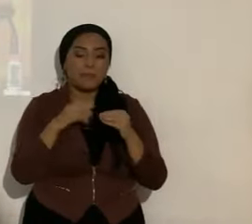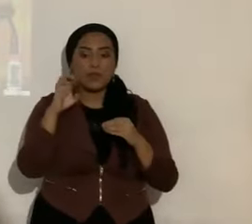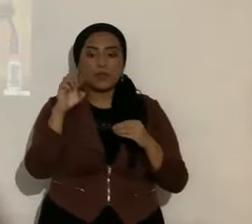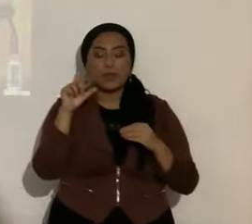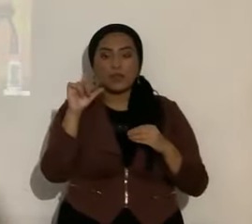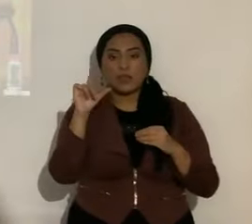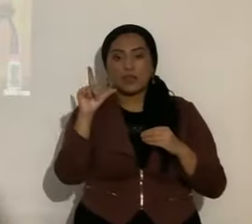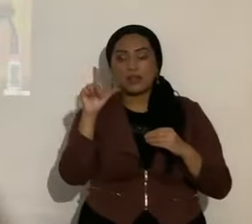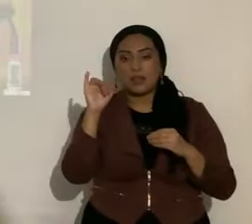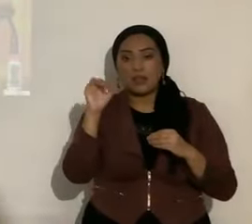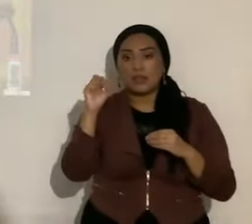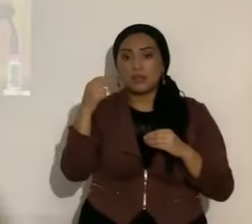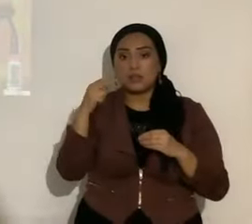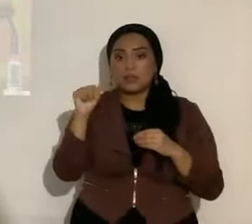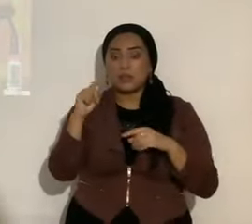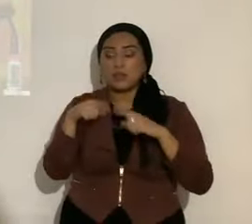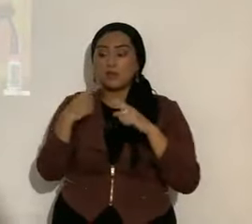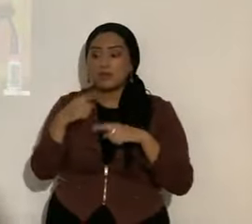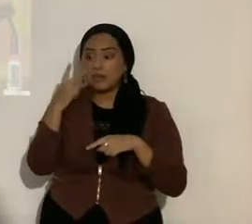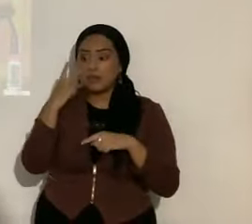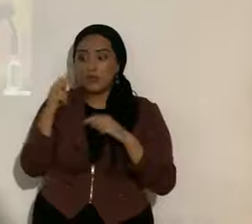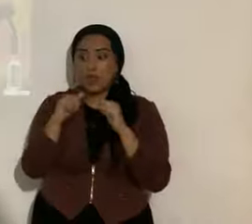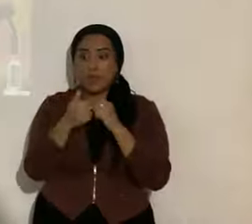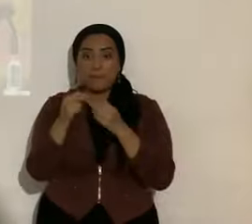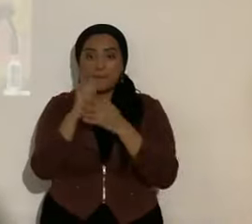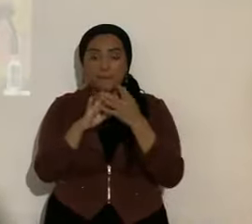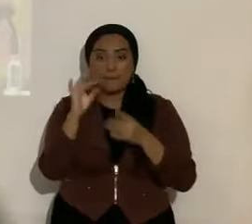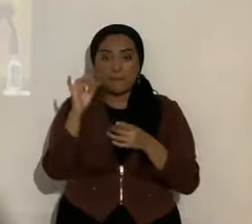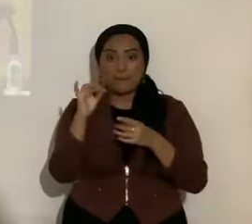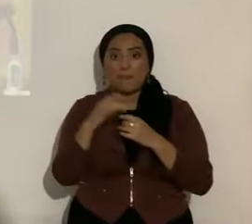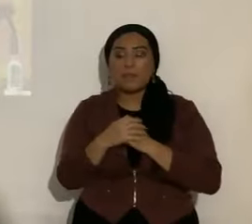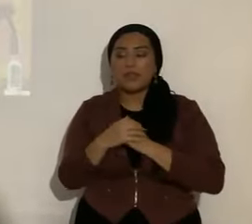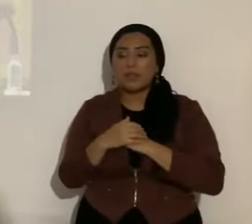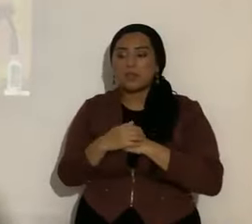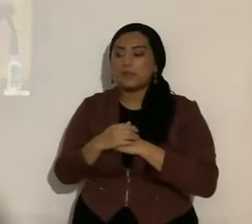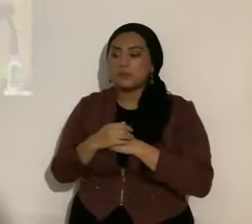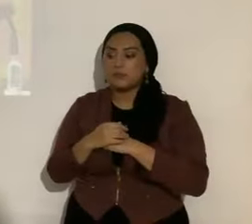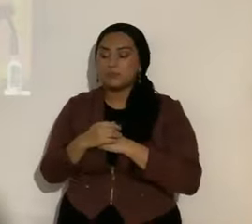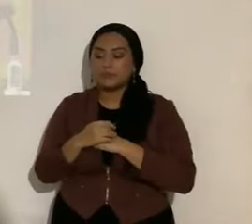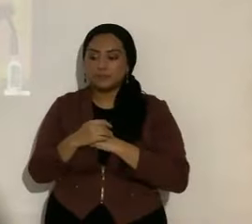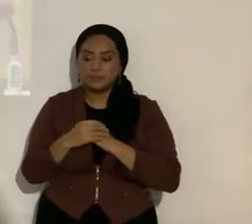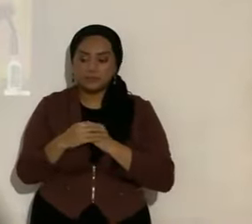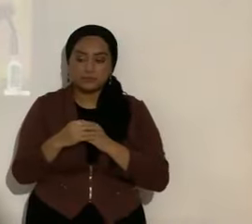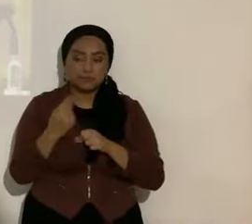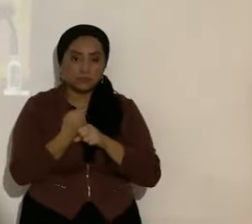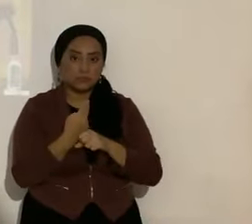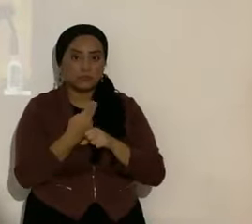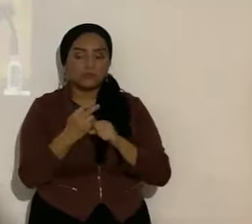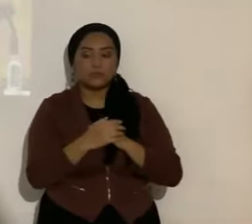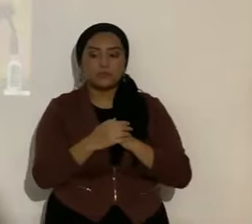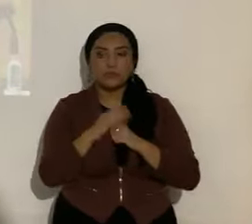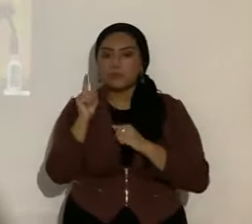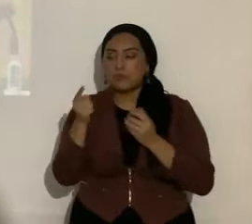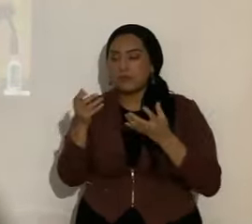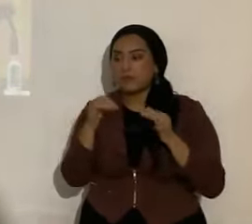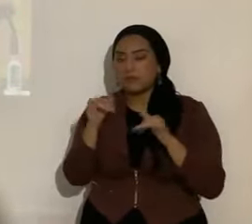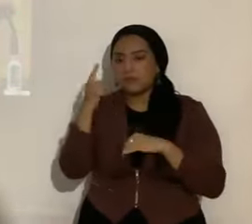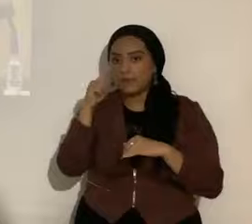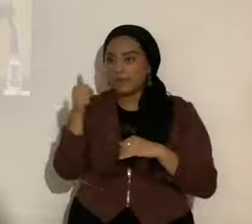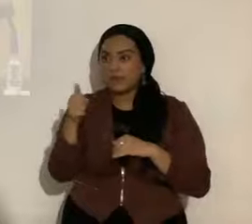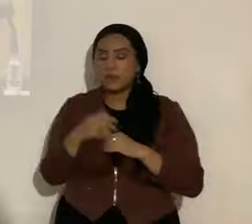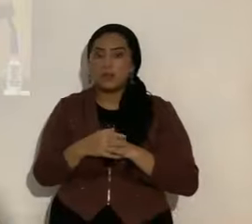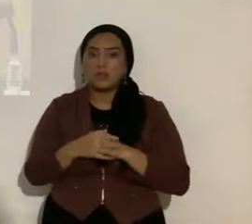Eliseo, al ver cómo usaba el Ruach HaKodesh de Yahweh, Sebaot de Yahshua Mashiach, a Elías, pues él quería lo mismo para él,